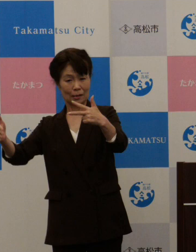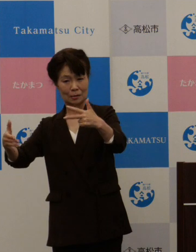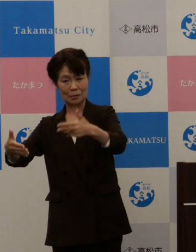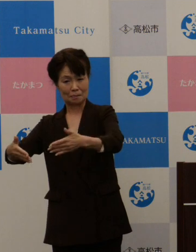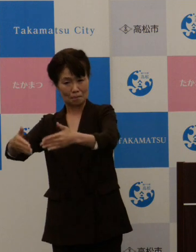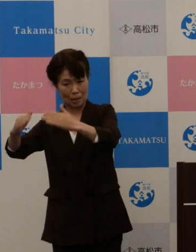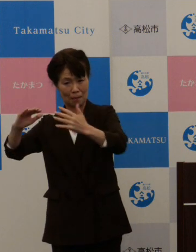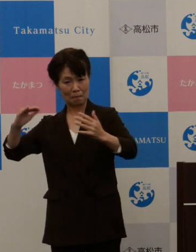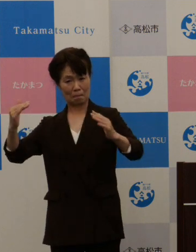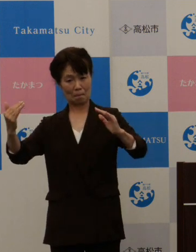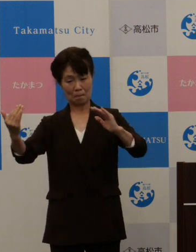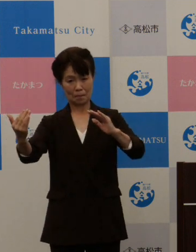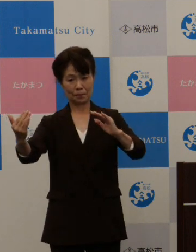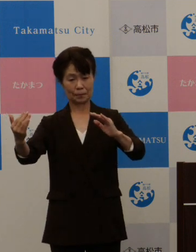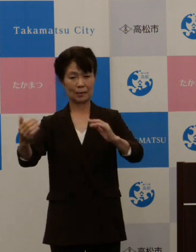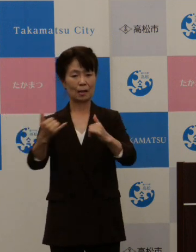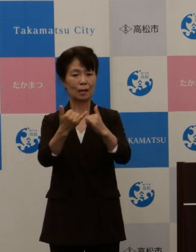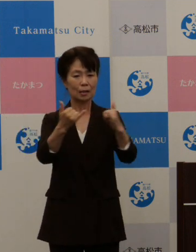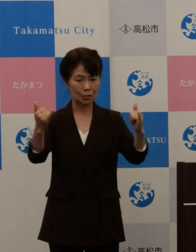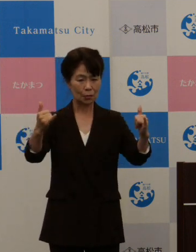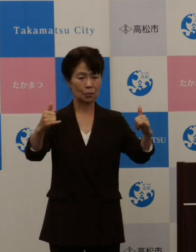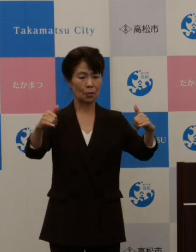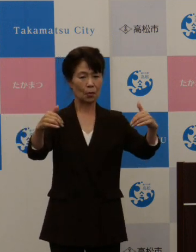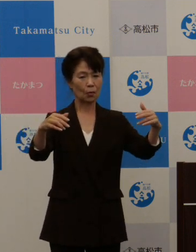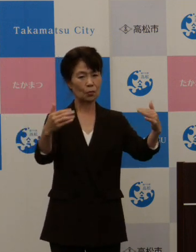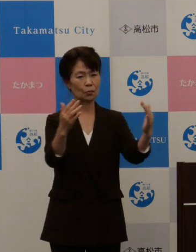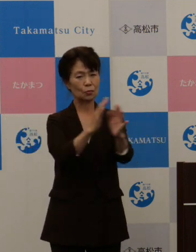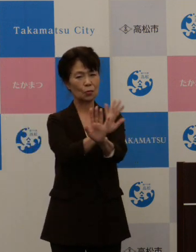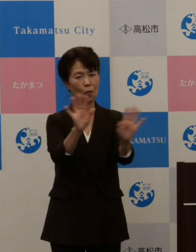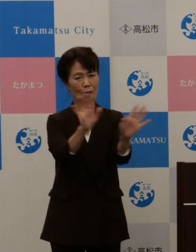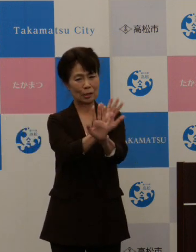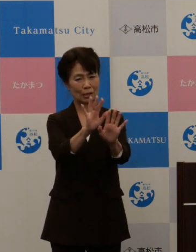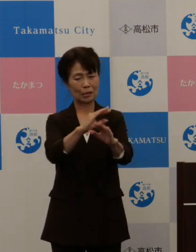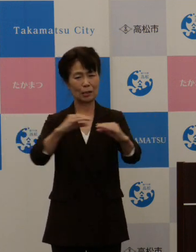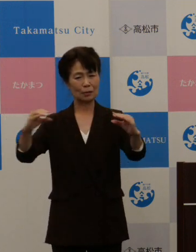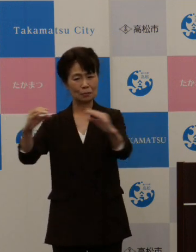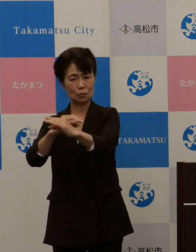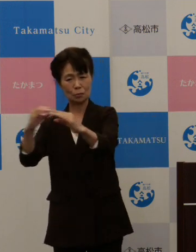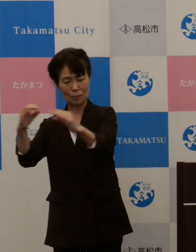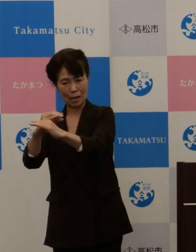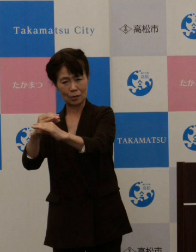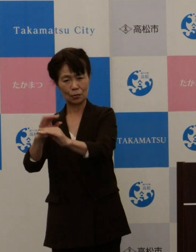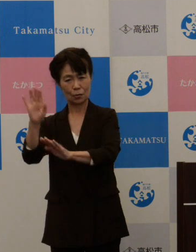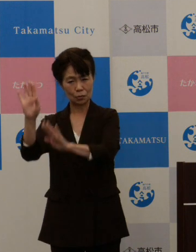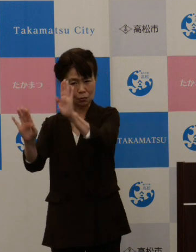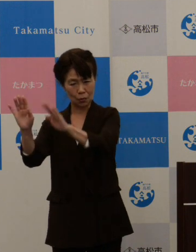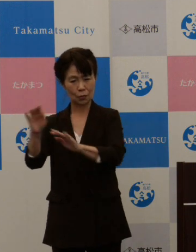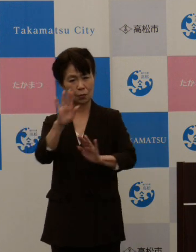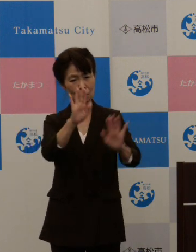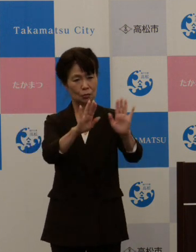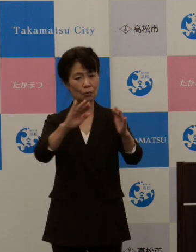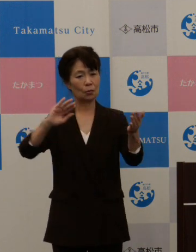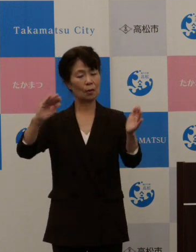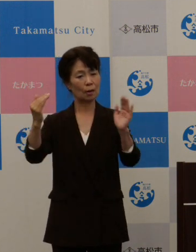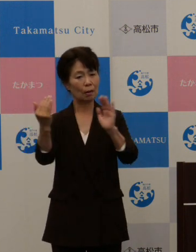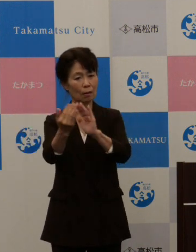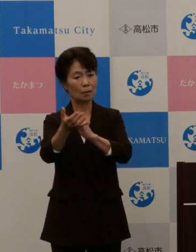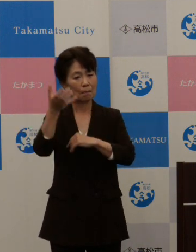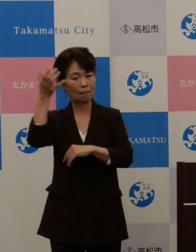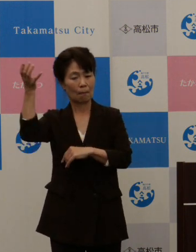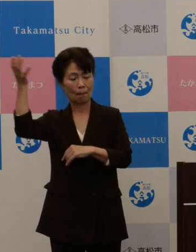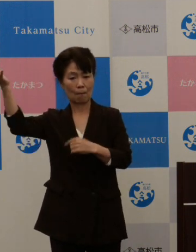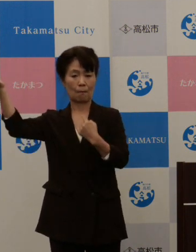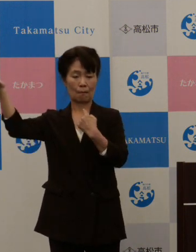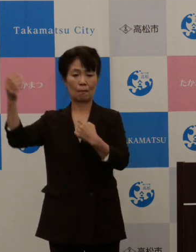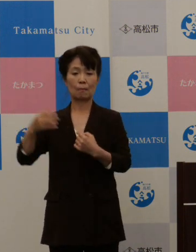ております。まあ、人の流れ車の流れのいろいろ大きく変わっていこうかというふうに思いますけれ